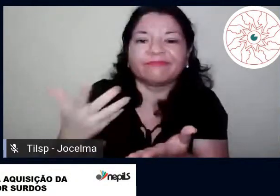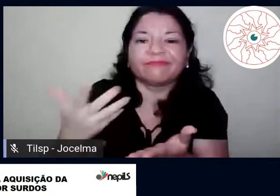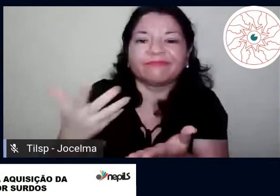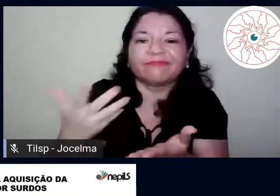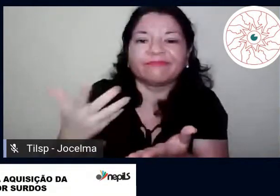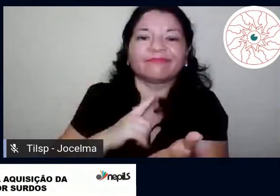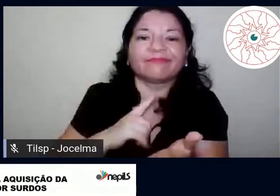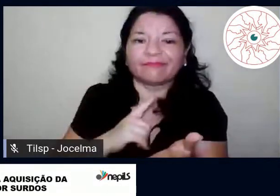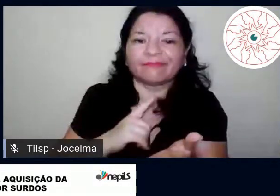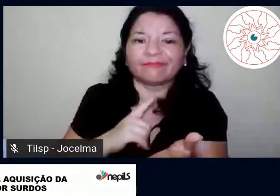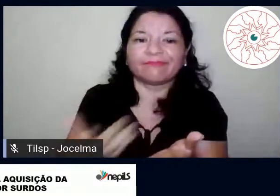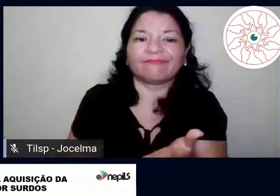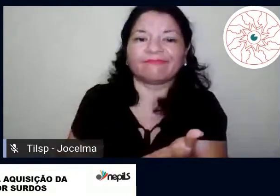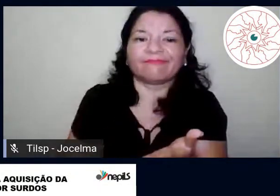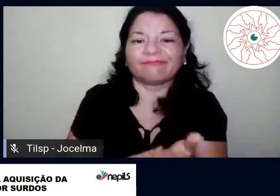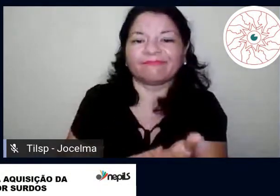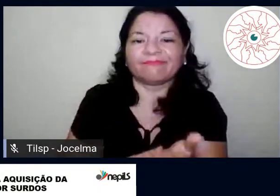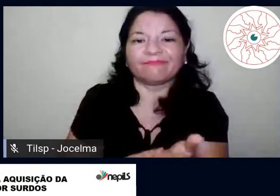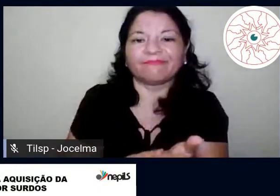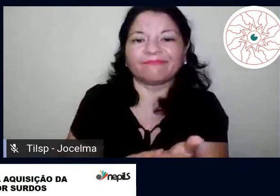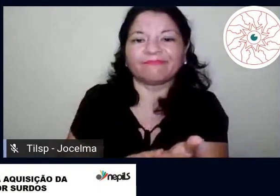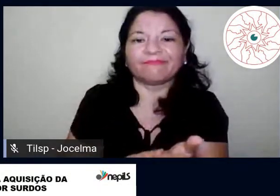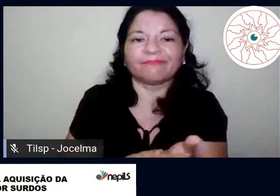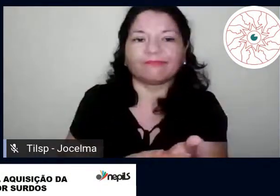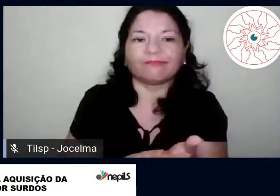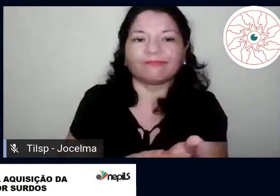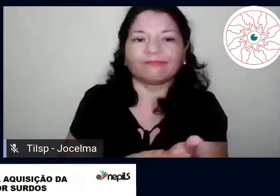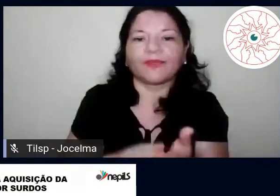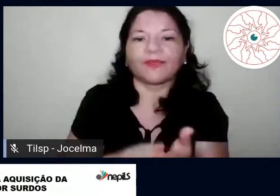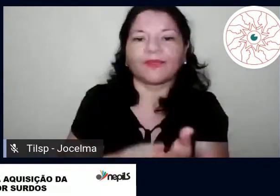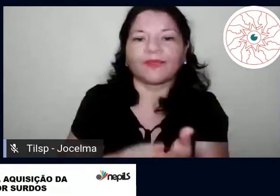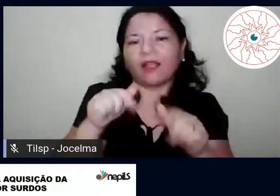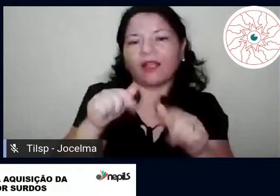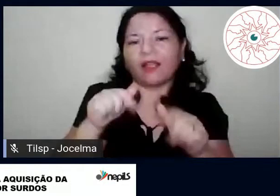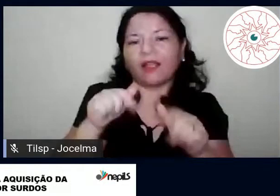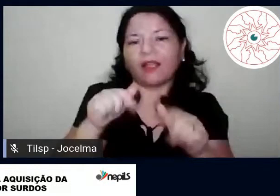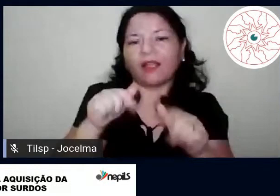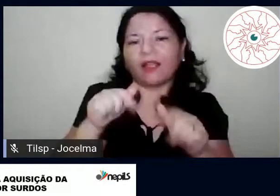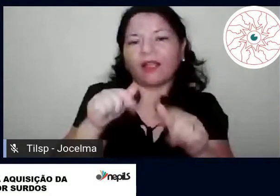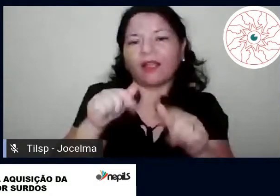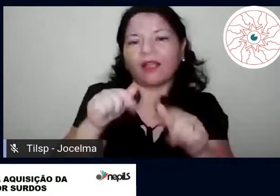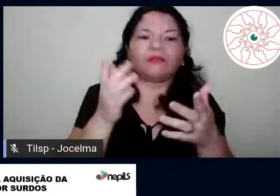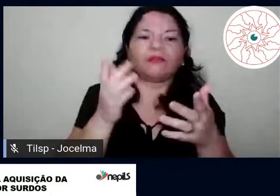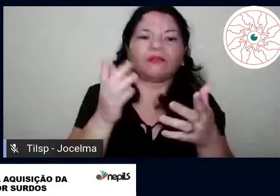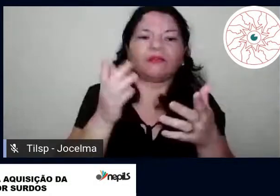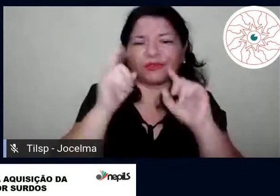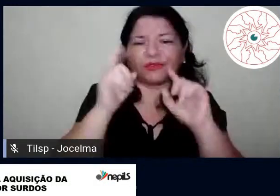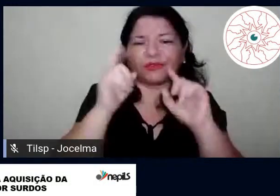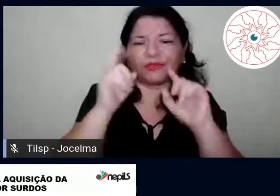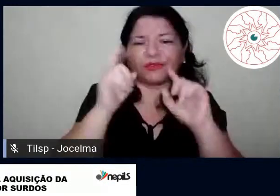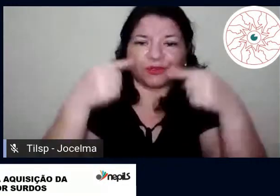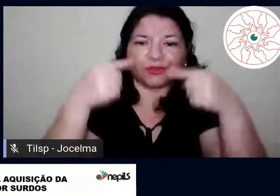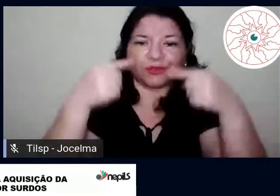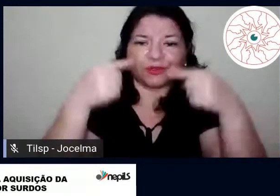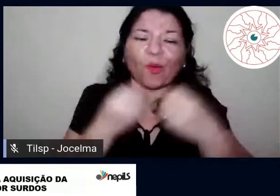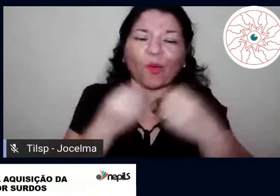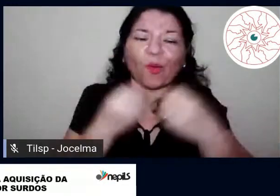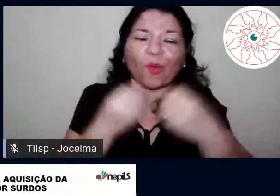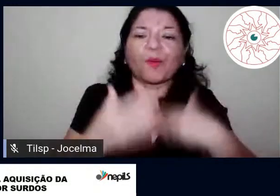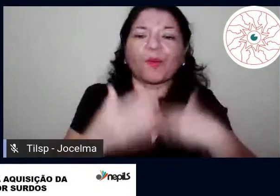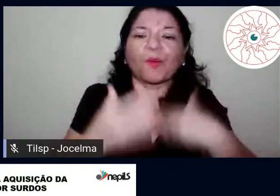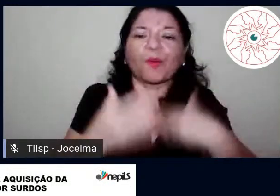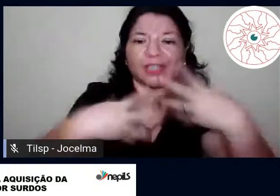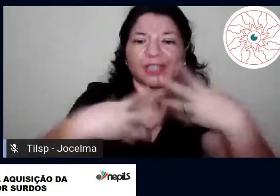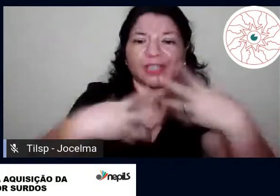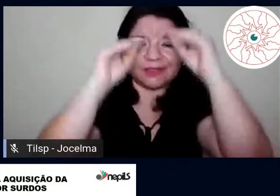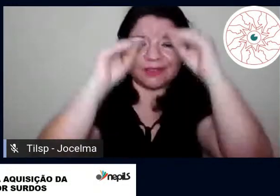adquirindo uma segunda língua. Mas no caso dos surdos, isso vai acontecer, né, nas suas produções de escrita, uma vez que se trata de uma